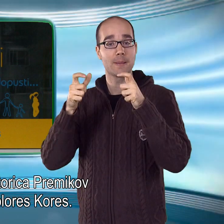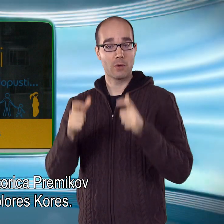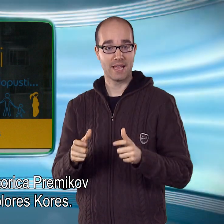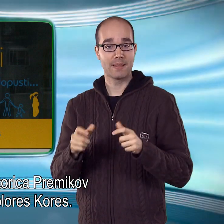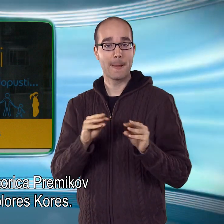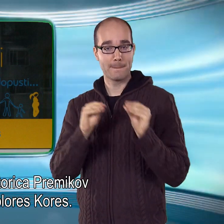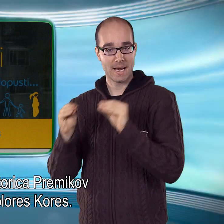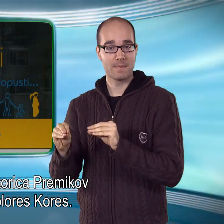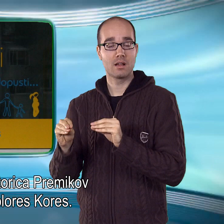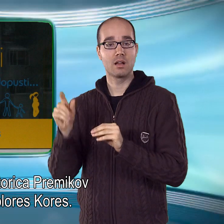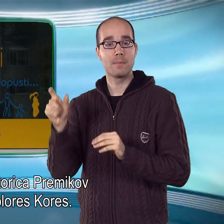Kores.